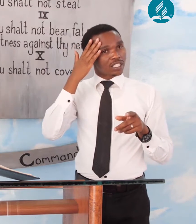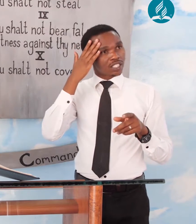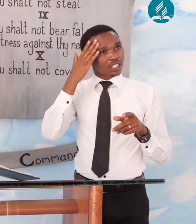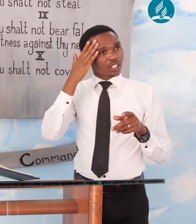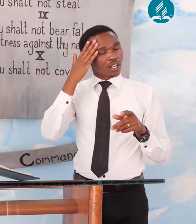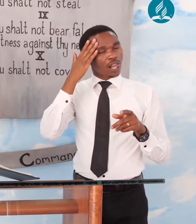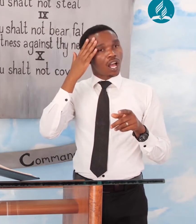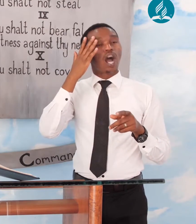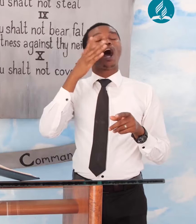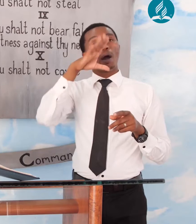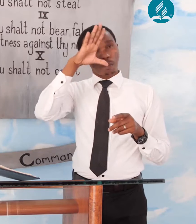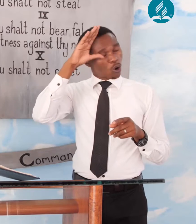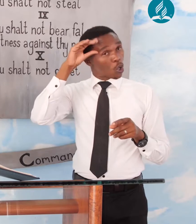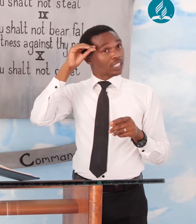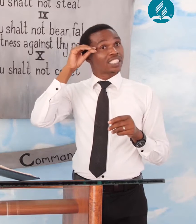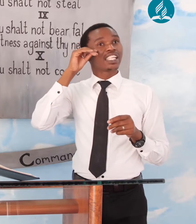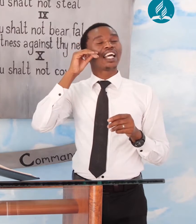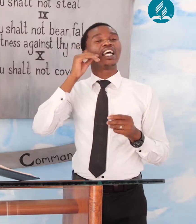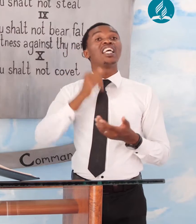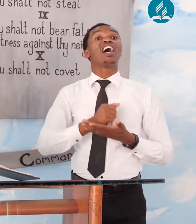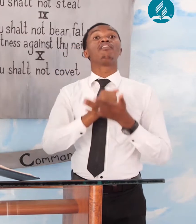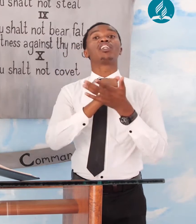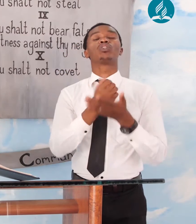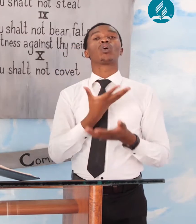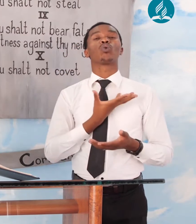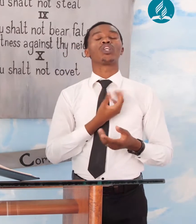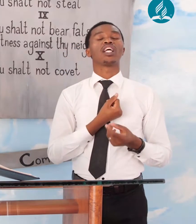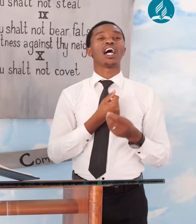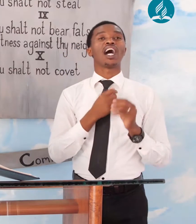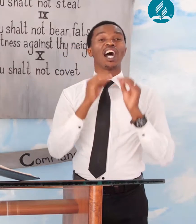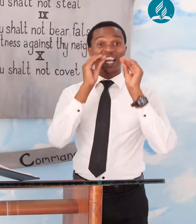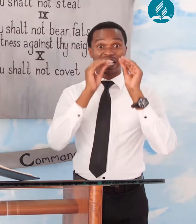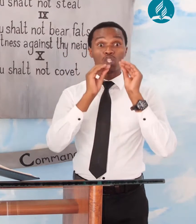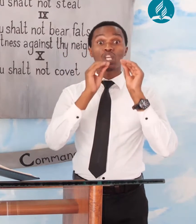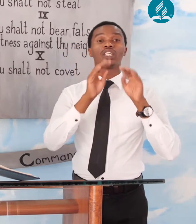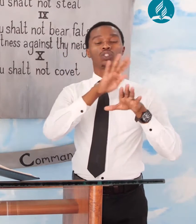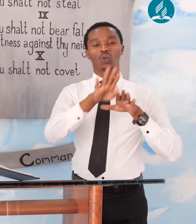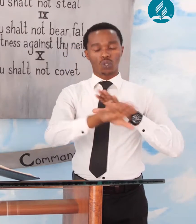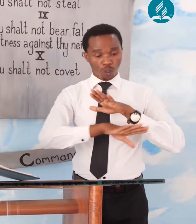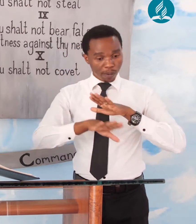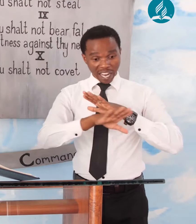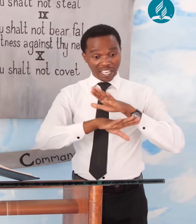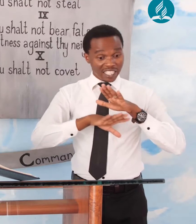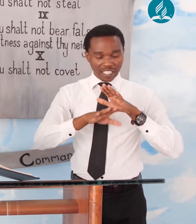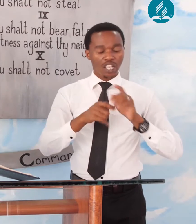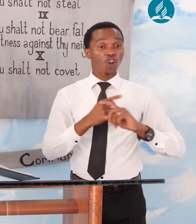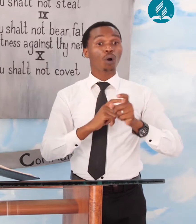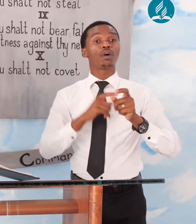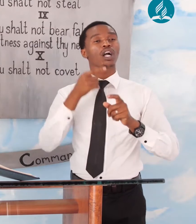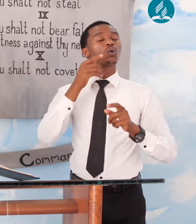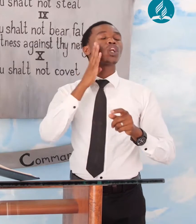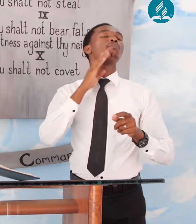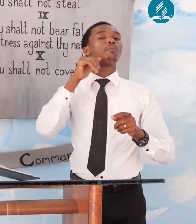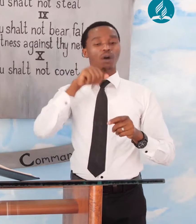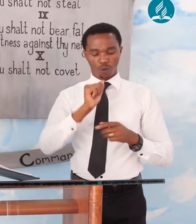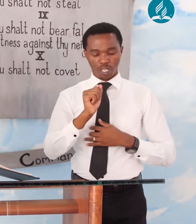iriya yibanze yahawe na mama we nyuma yaho yahawe education conventionnelle essence no